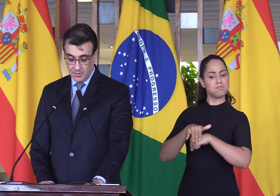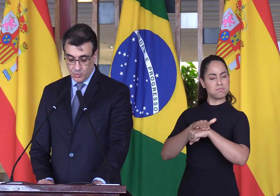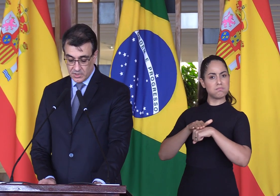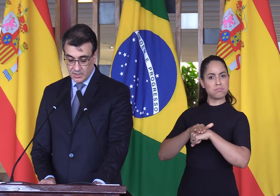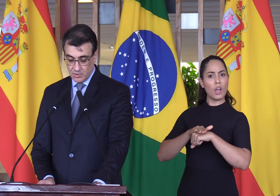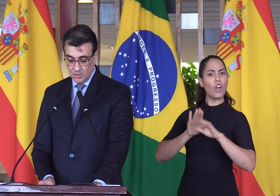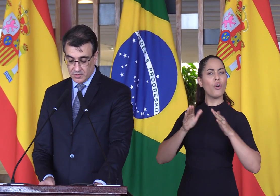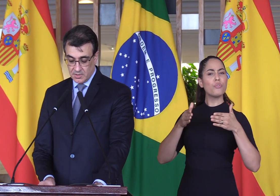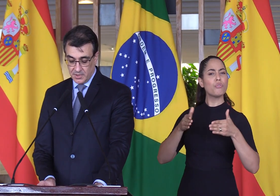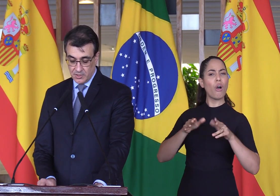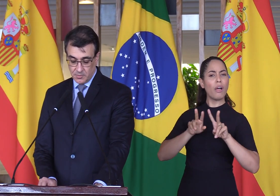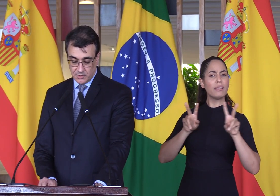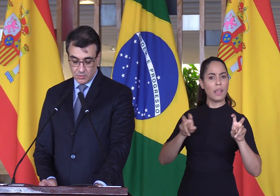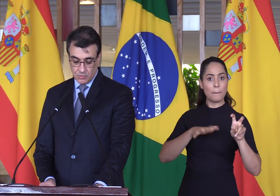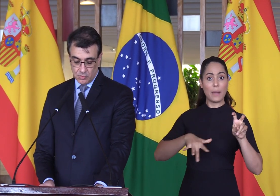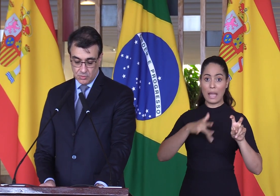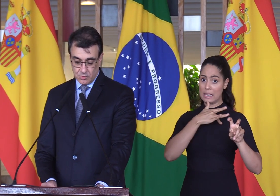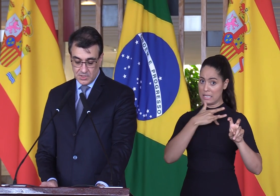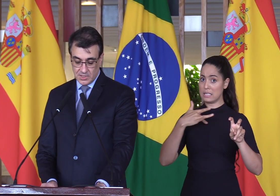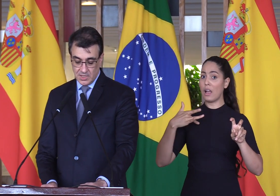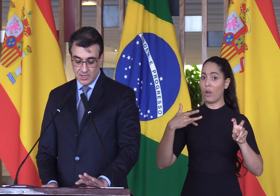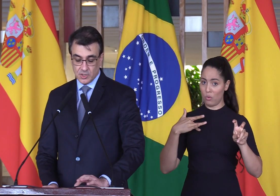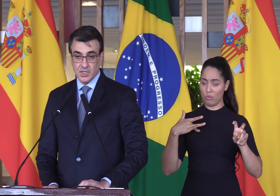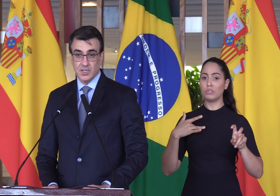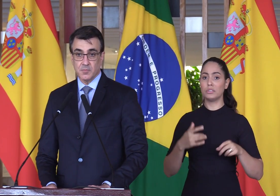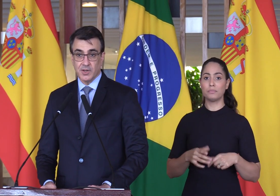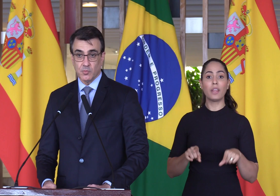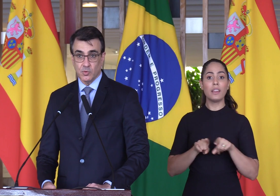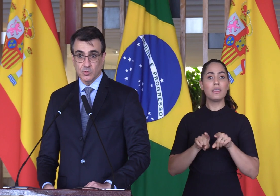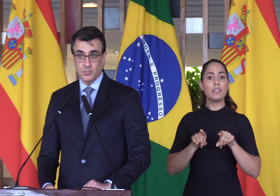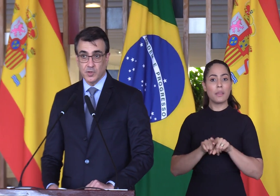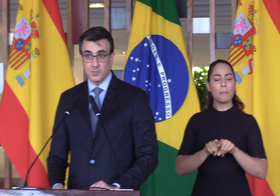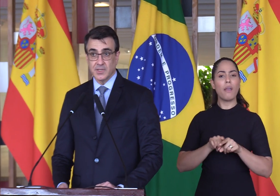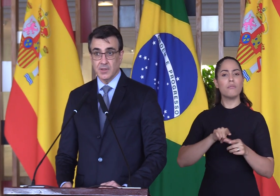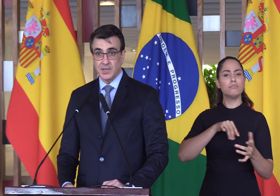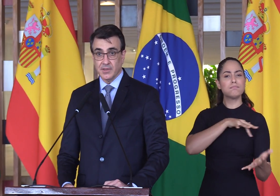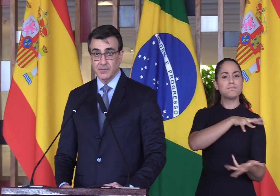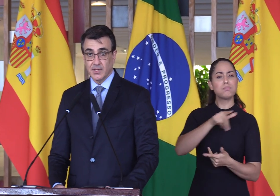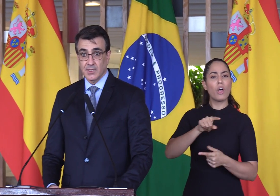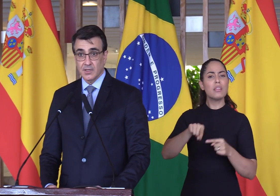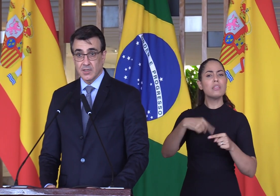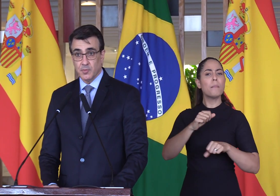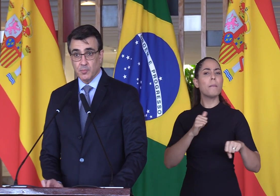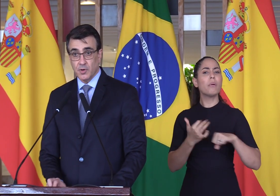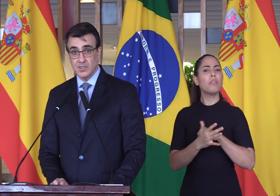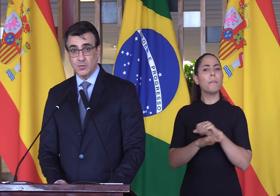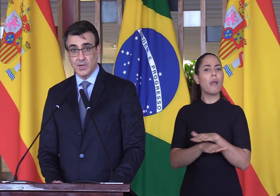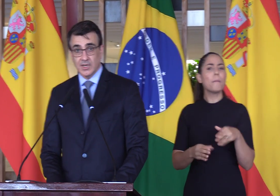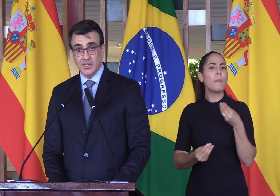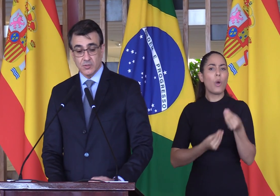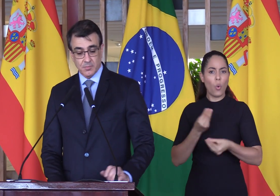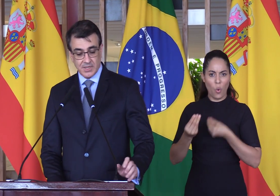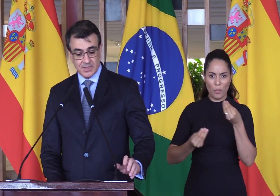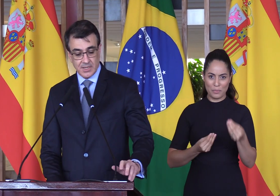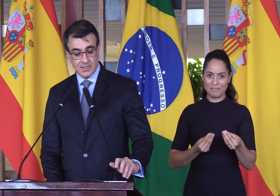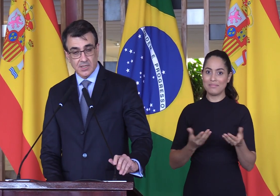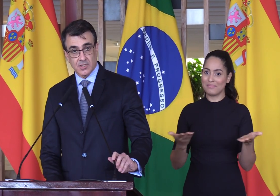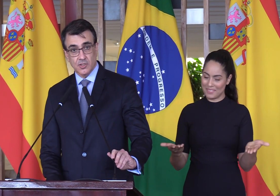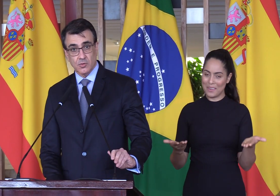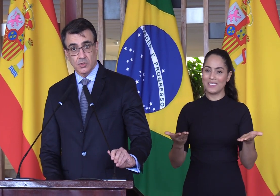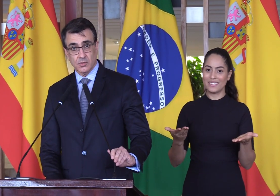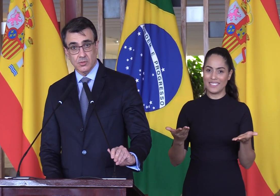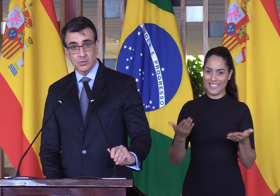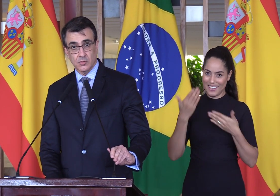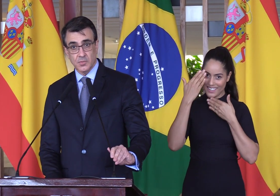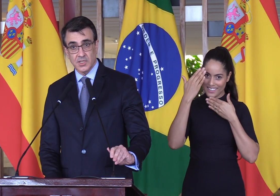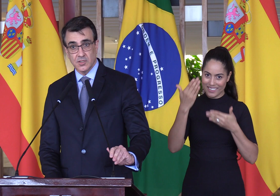foco foi a busca de novos empreendimentos conjuntos e sinergias para o mundo pós-pandemia. A propósito, agradeço a presença